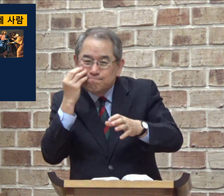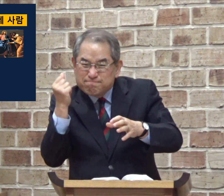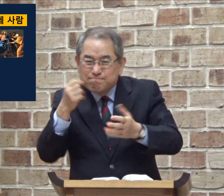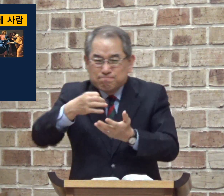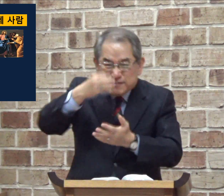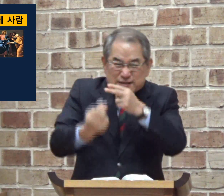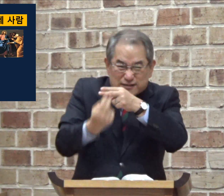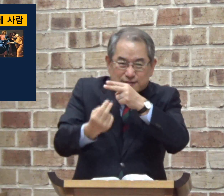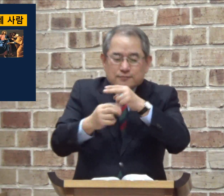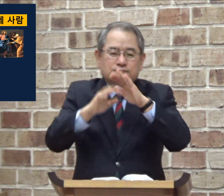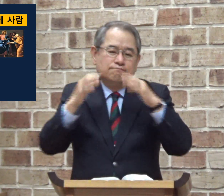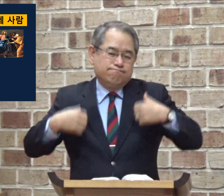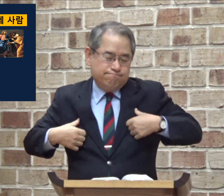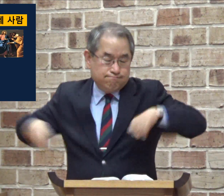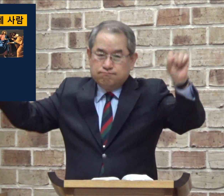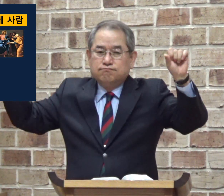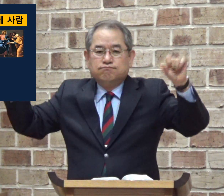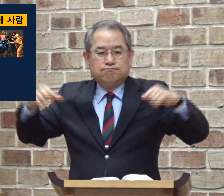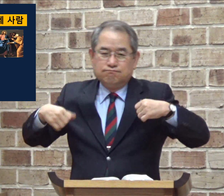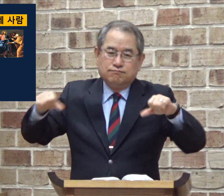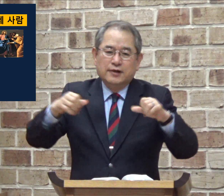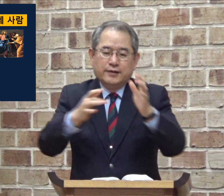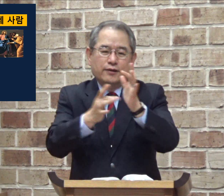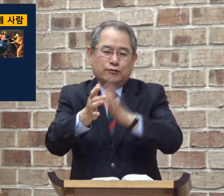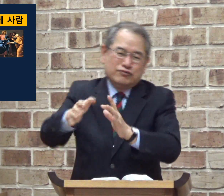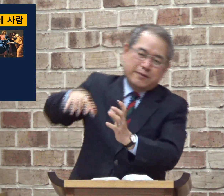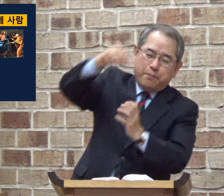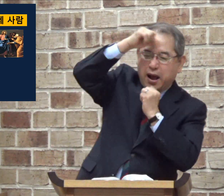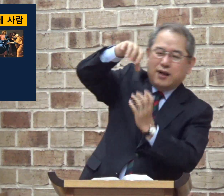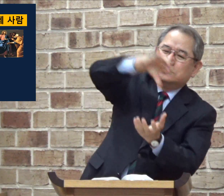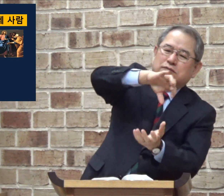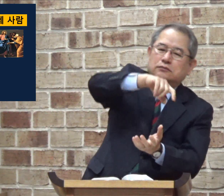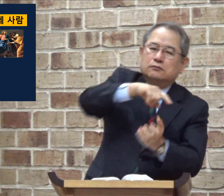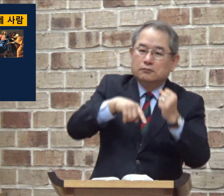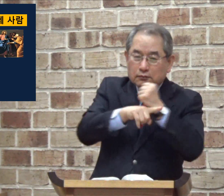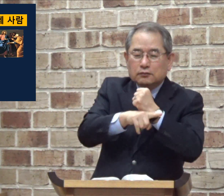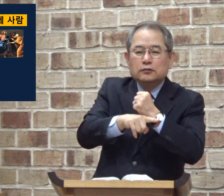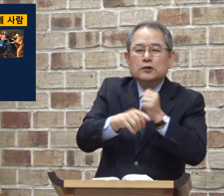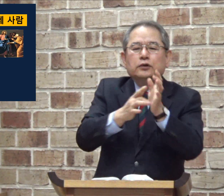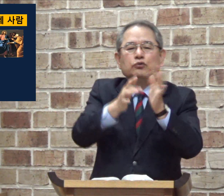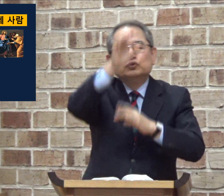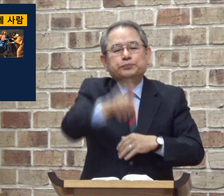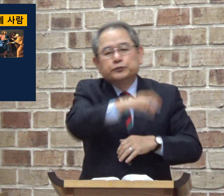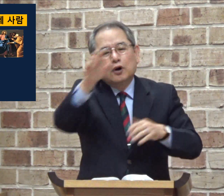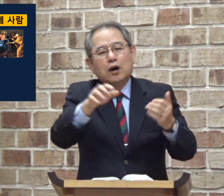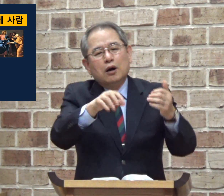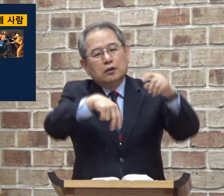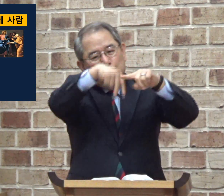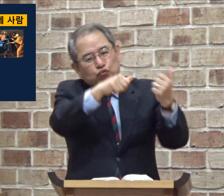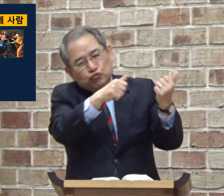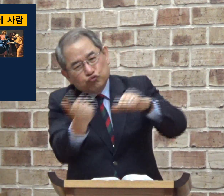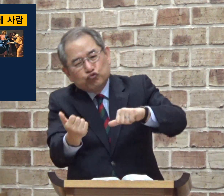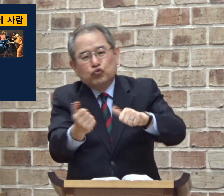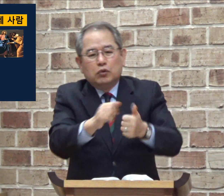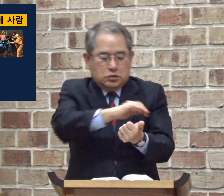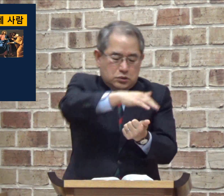또한 마리아의 향유를 깨트리는 모습에서 예수님의 발을 씻기는 그 향유 속에서 십자가에 달려 돌아가시기